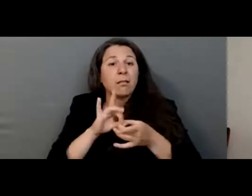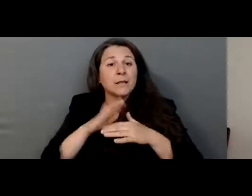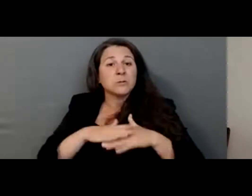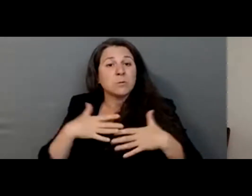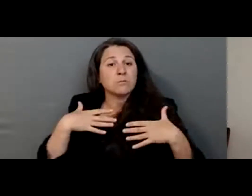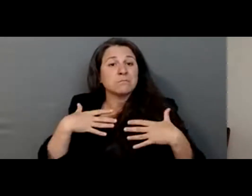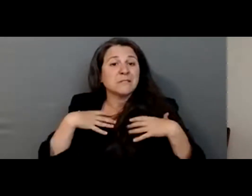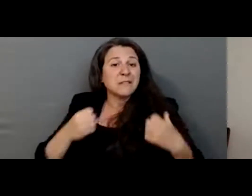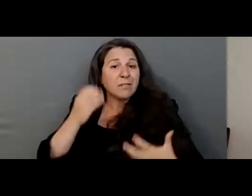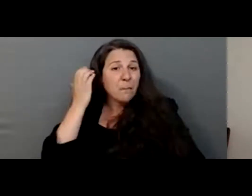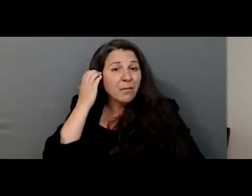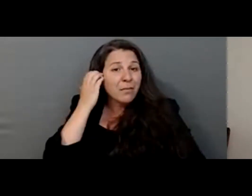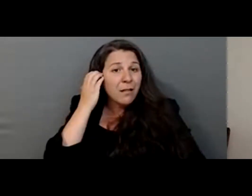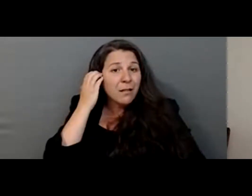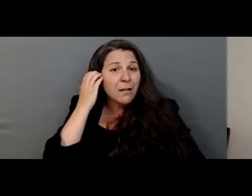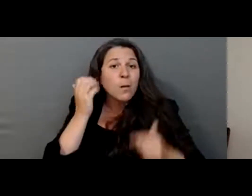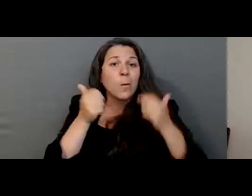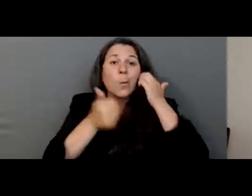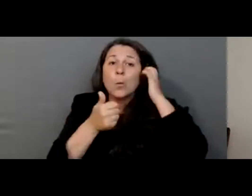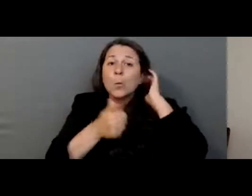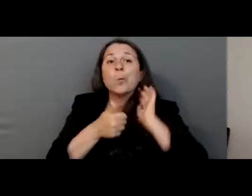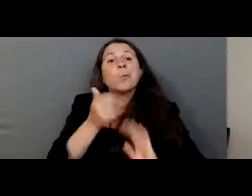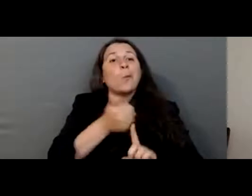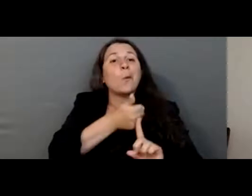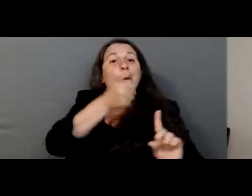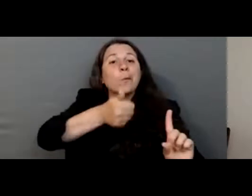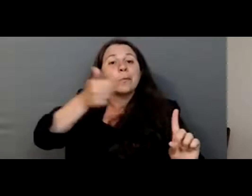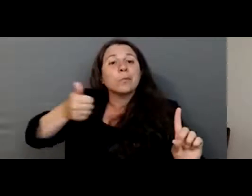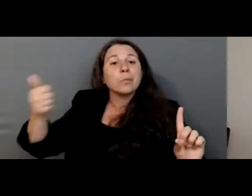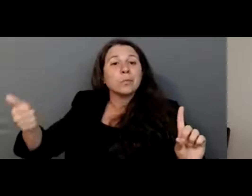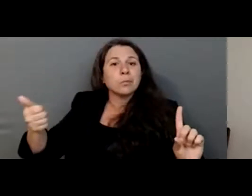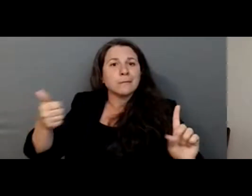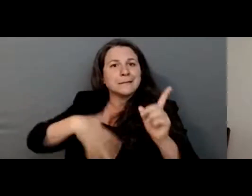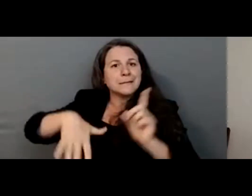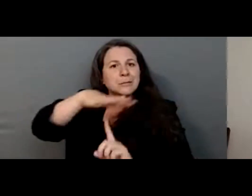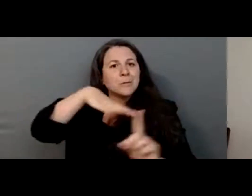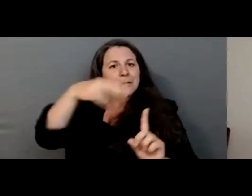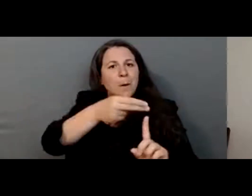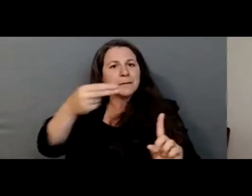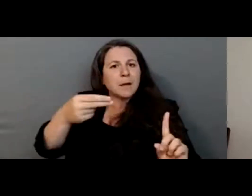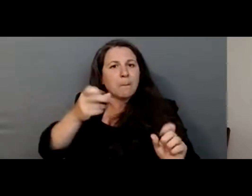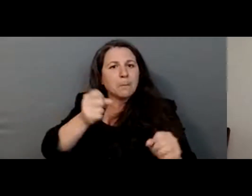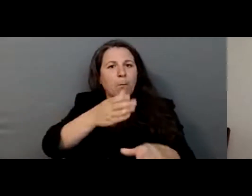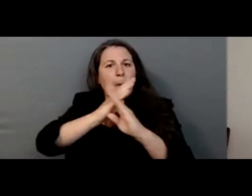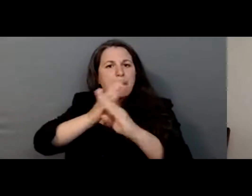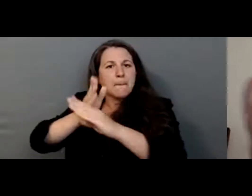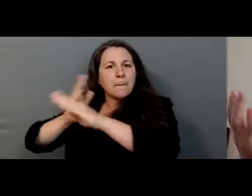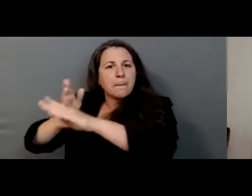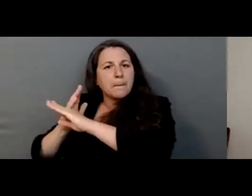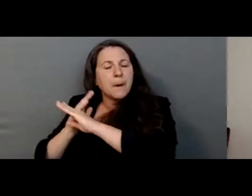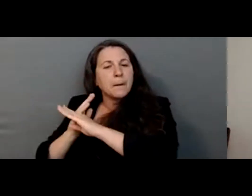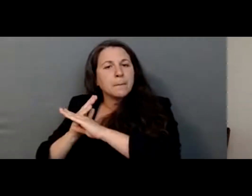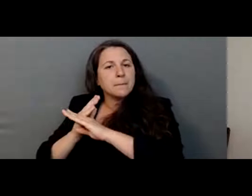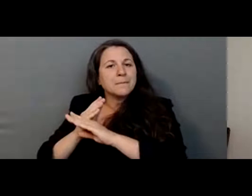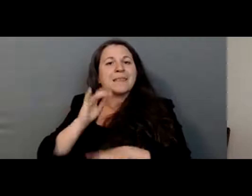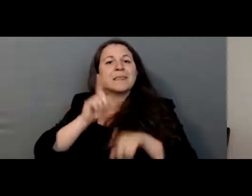alors à toute une panoplie de situations de handicap qui sont liées aux fonctions cognitives